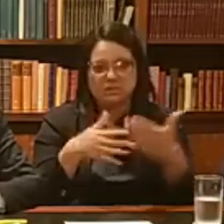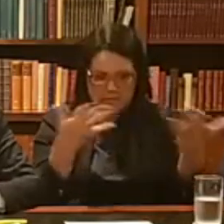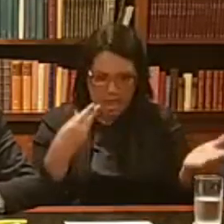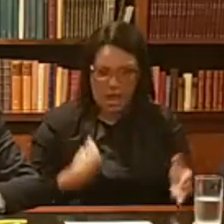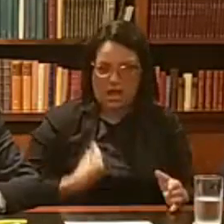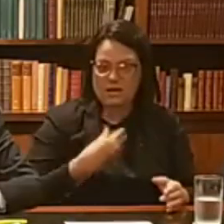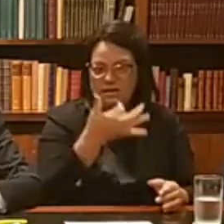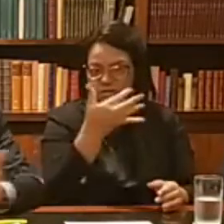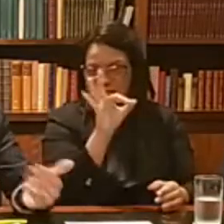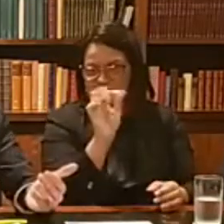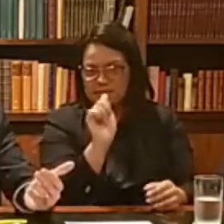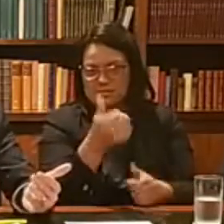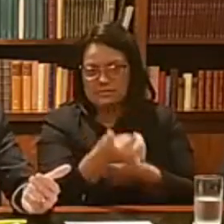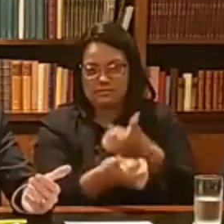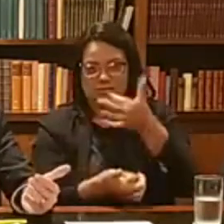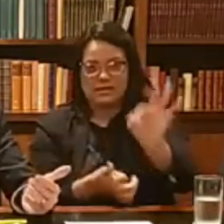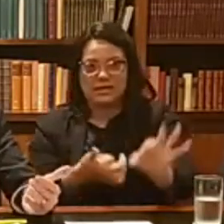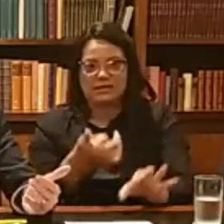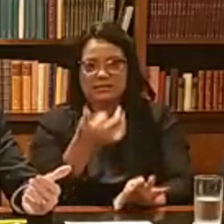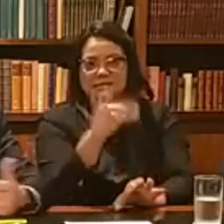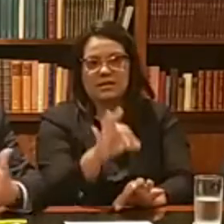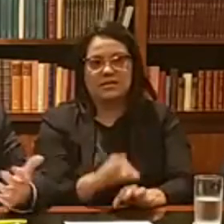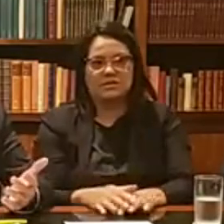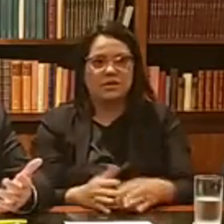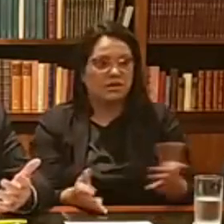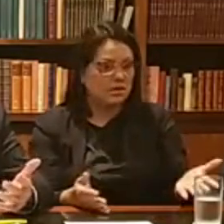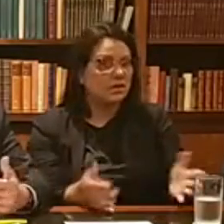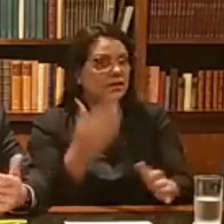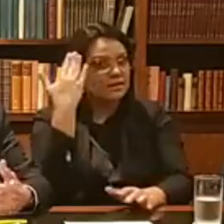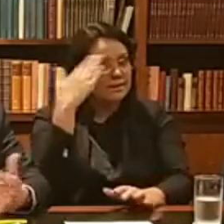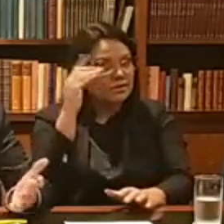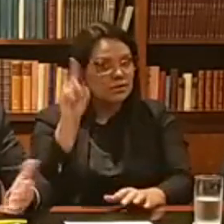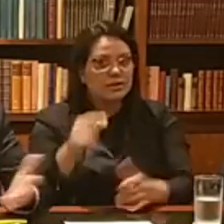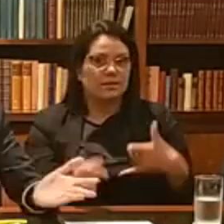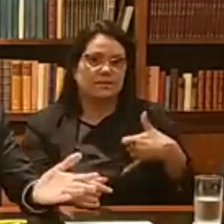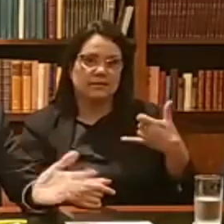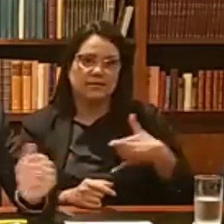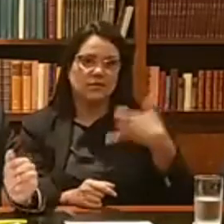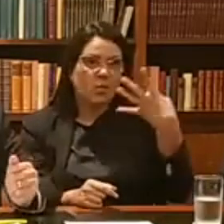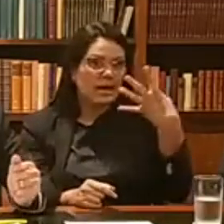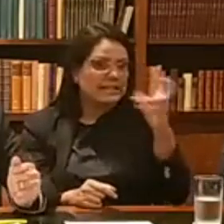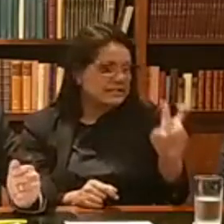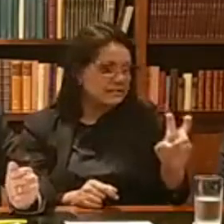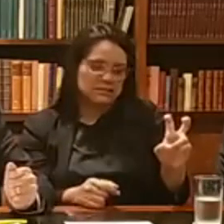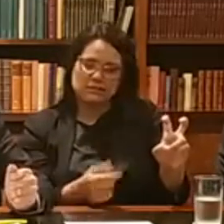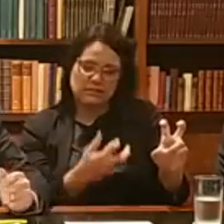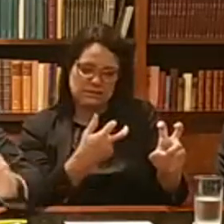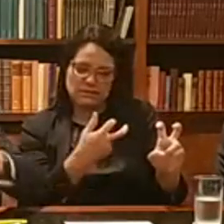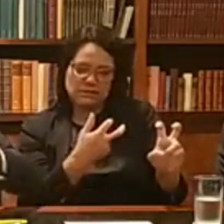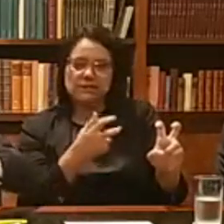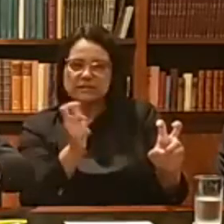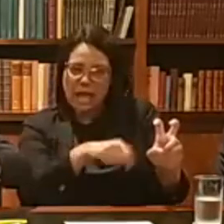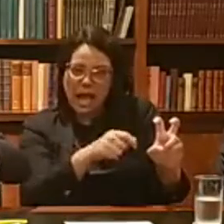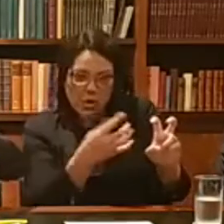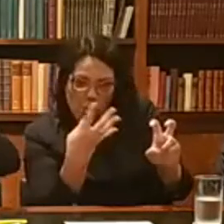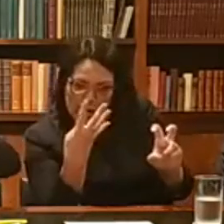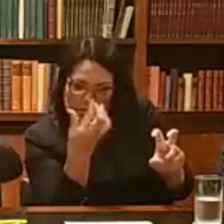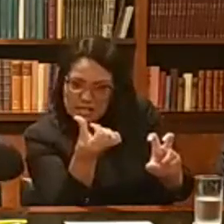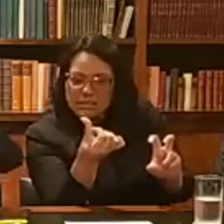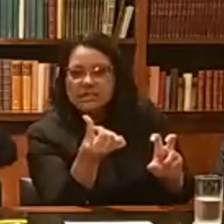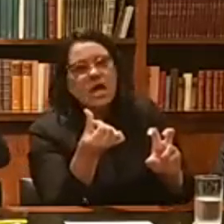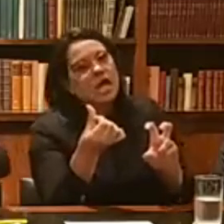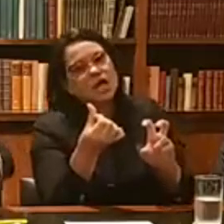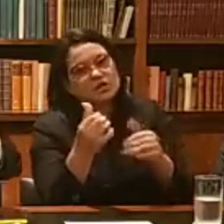em 10 anos. Ele botou por 45 andados. Ele entendeu, o relator, que quem tem 46 está velho. Né? Tem que completar, quando